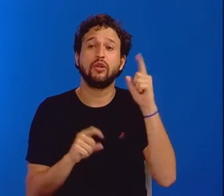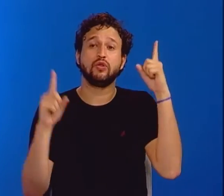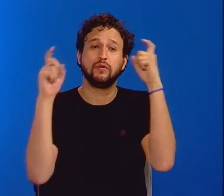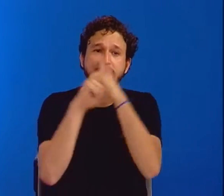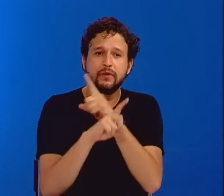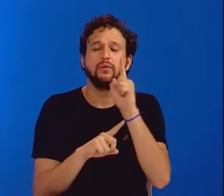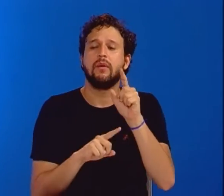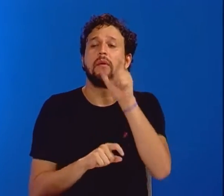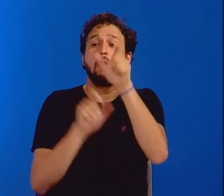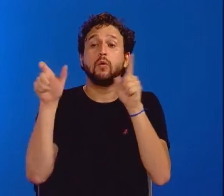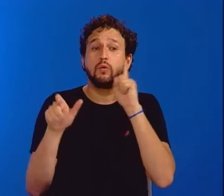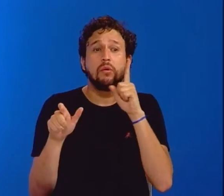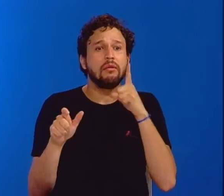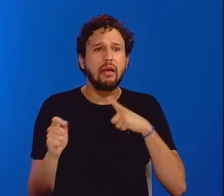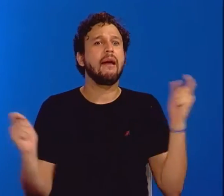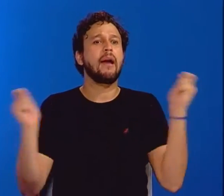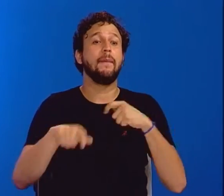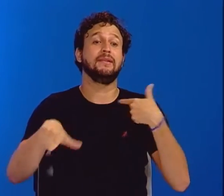diminuindo, mas